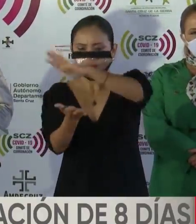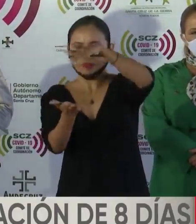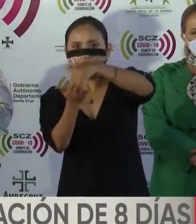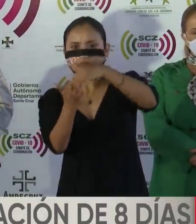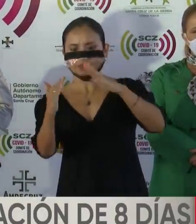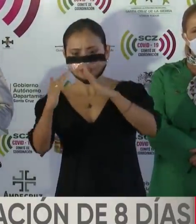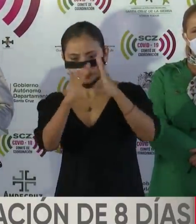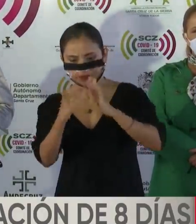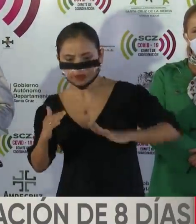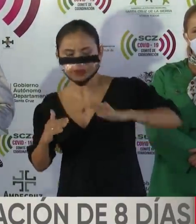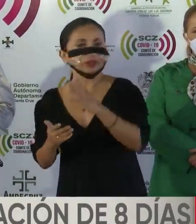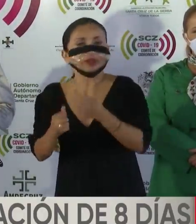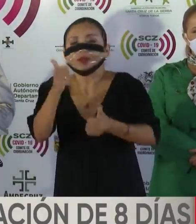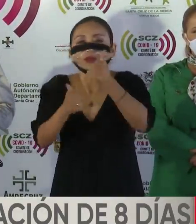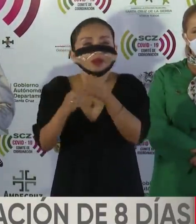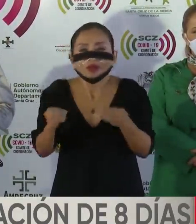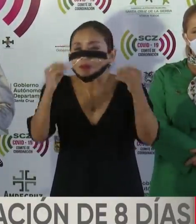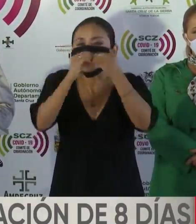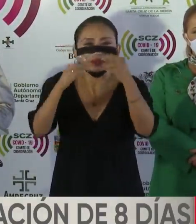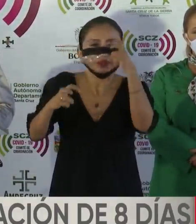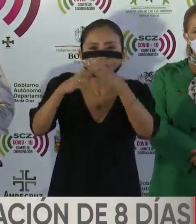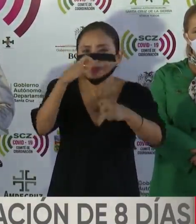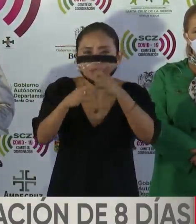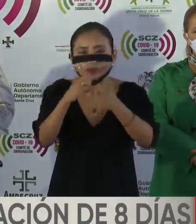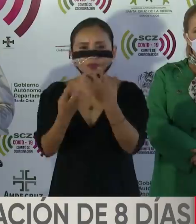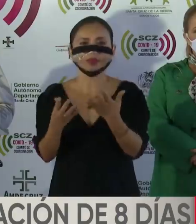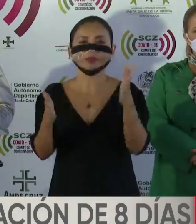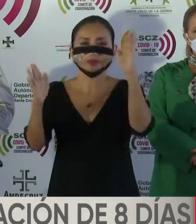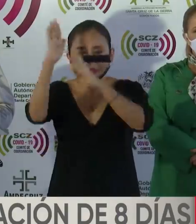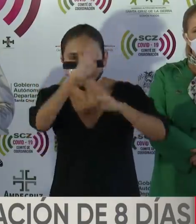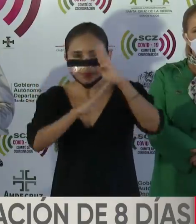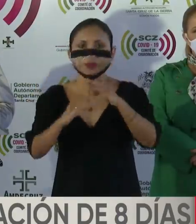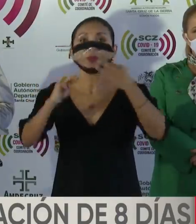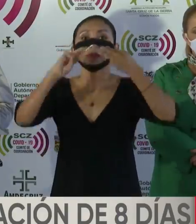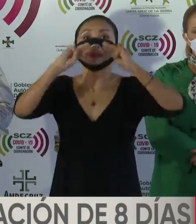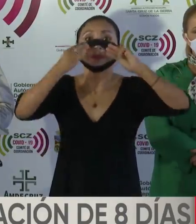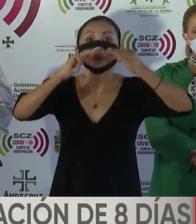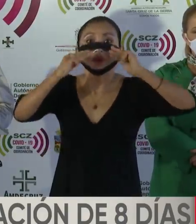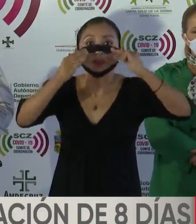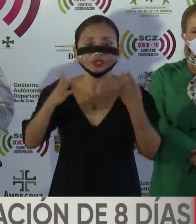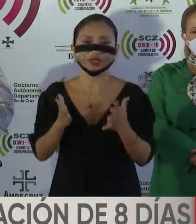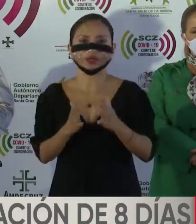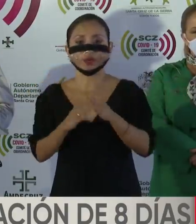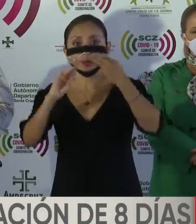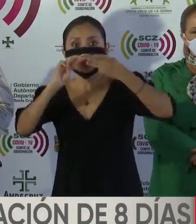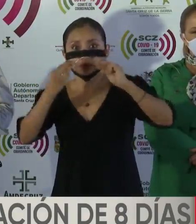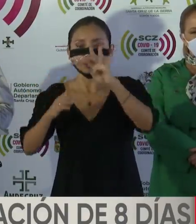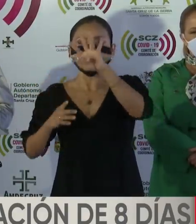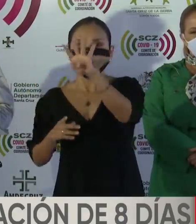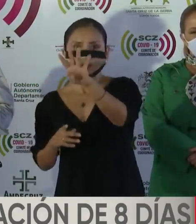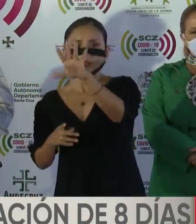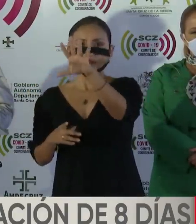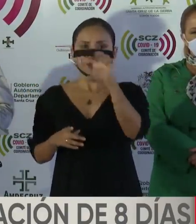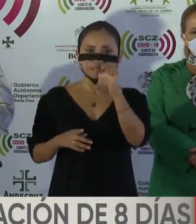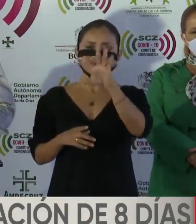particularmente nos alarma Montero. La tasa de ataque de dicho municipio es de